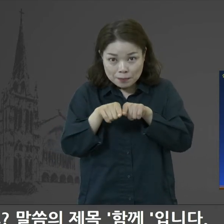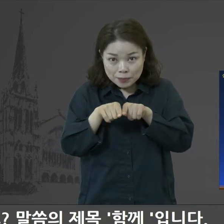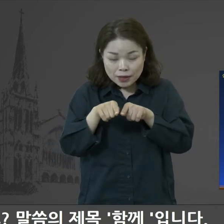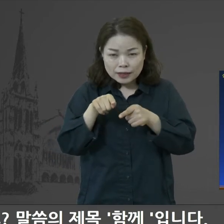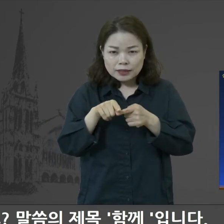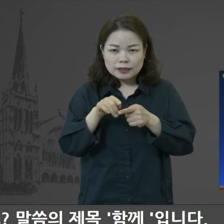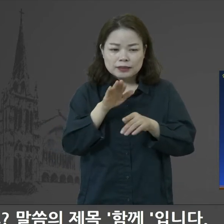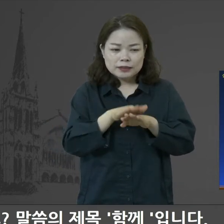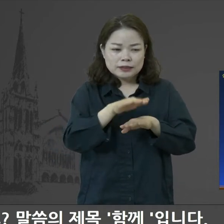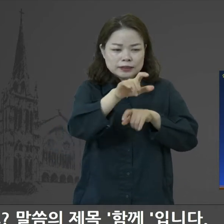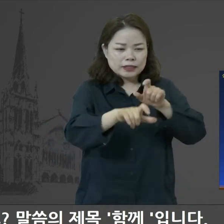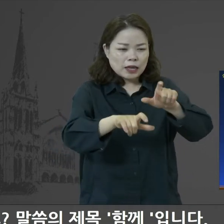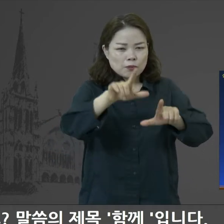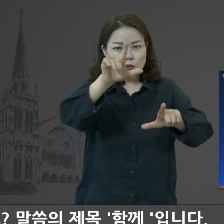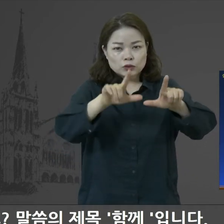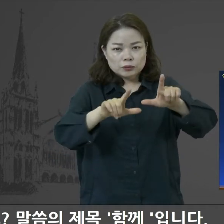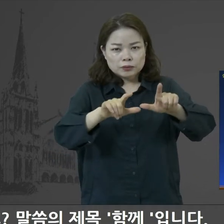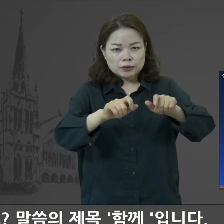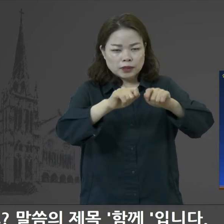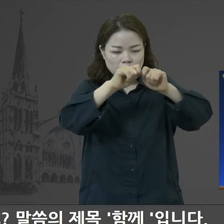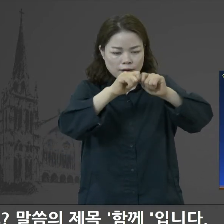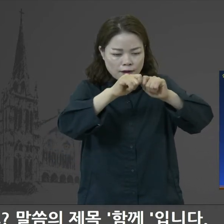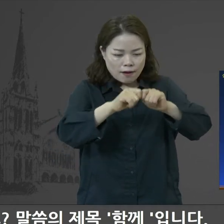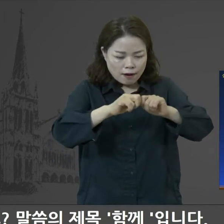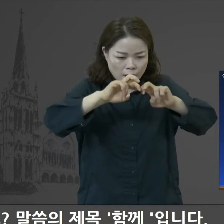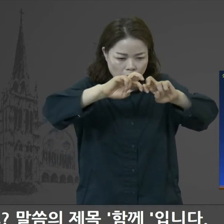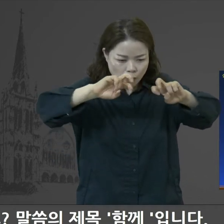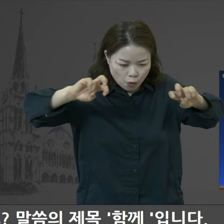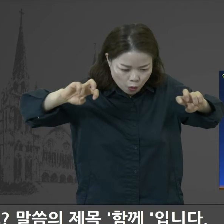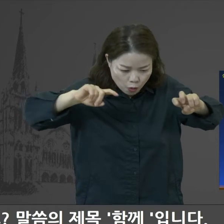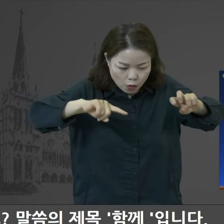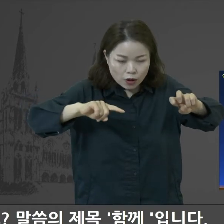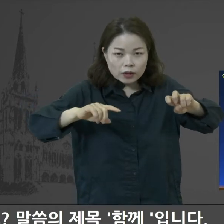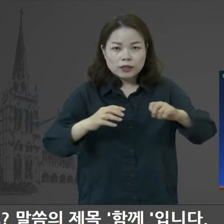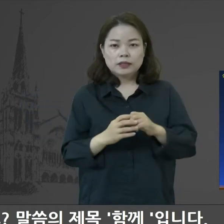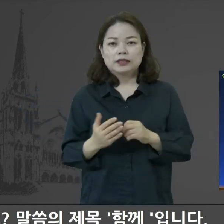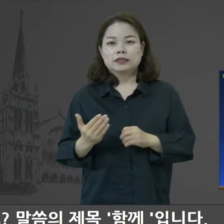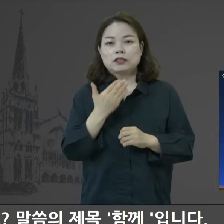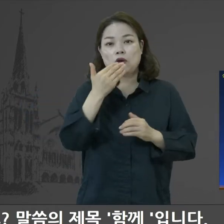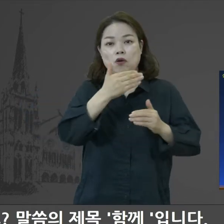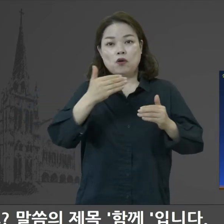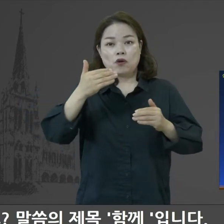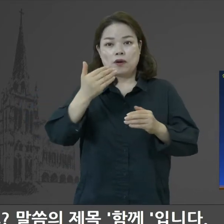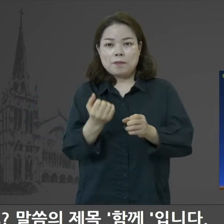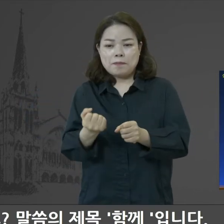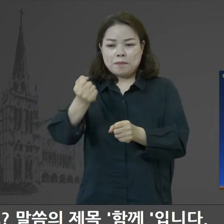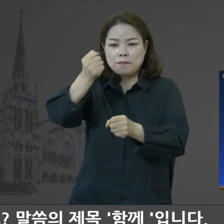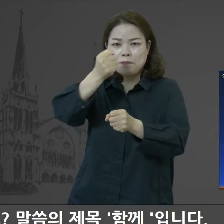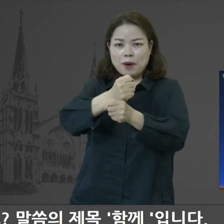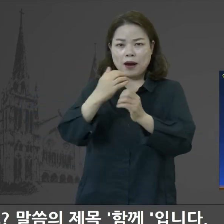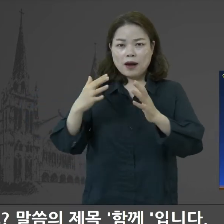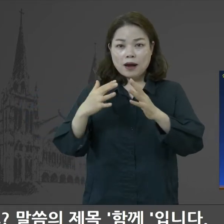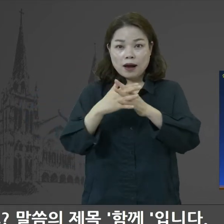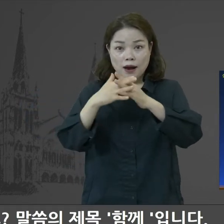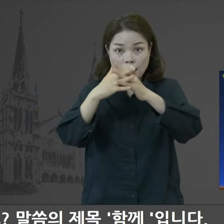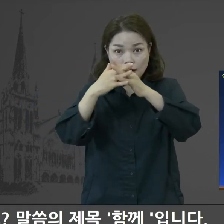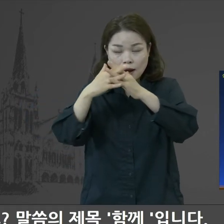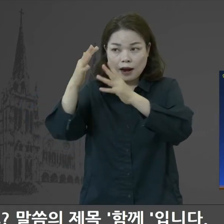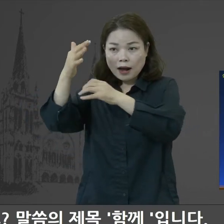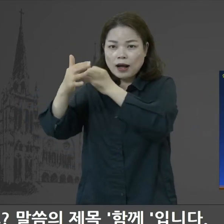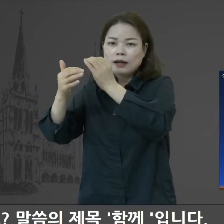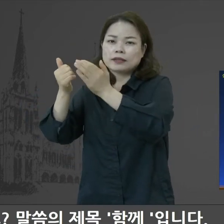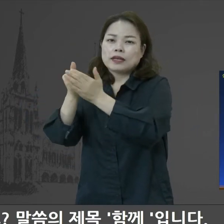실제 실행의 모습을 하나하나 살펴보면서 성벽 재건에 담긴 하나님께서 일하시는 방법,